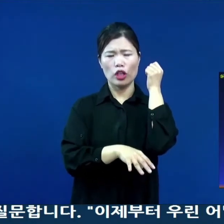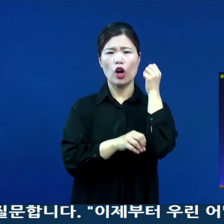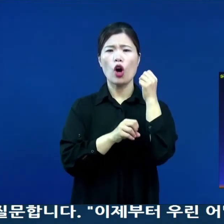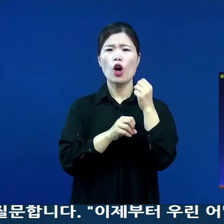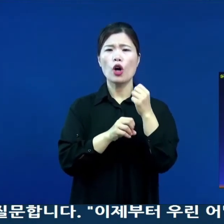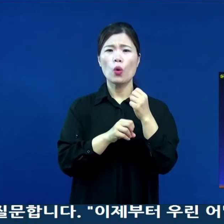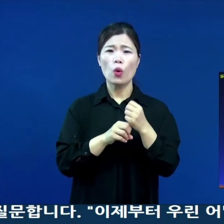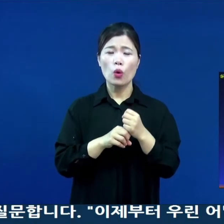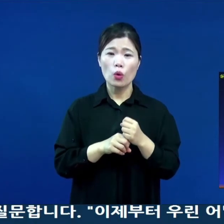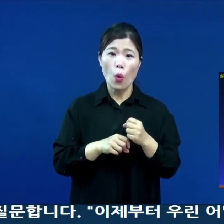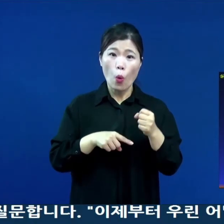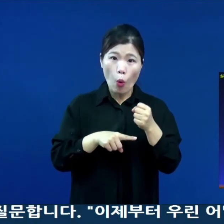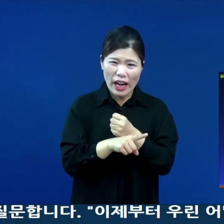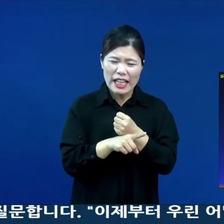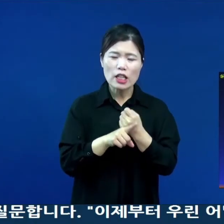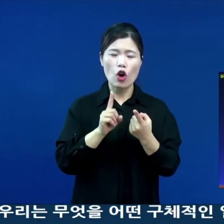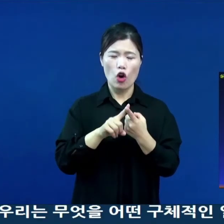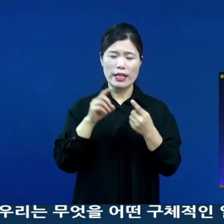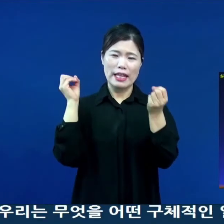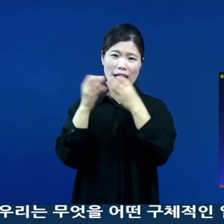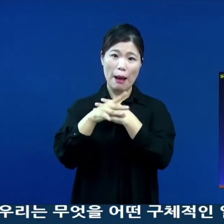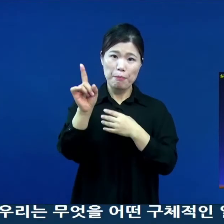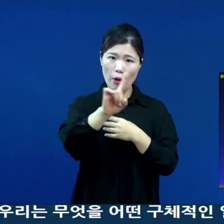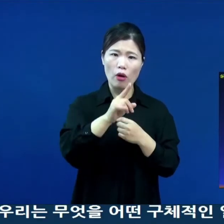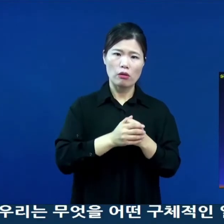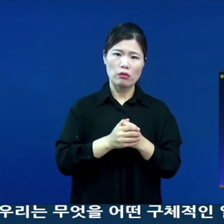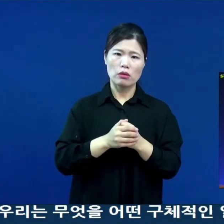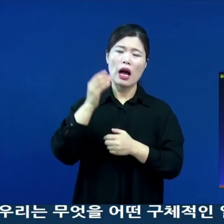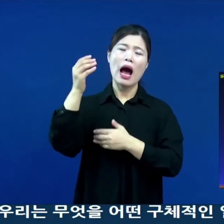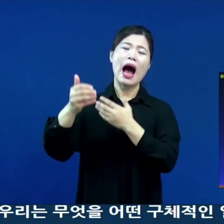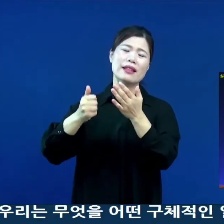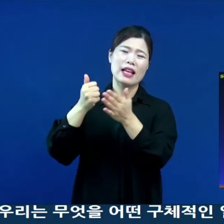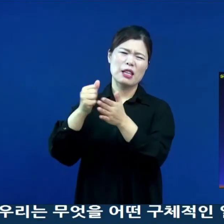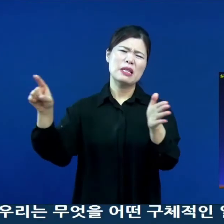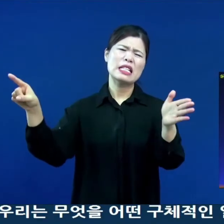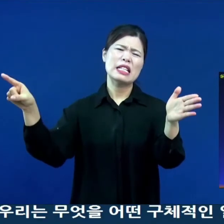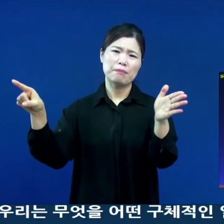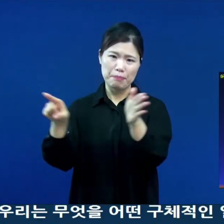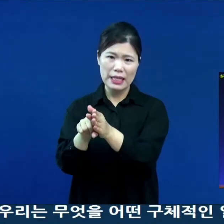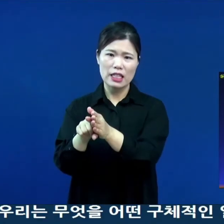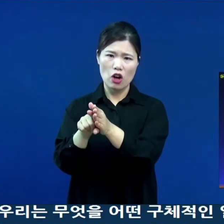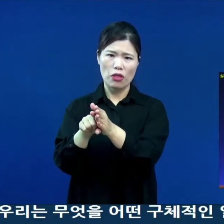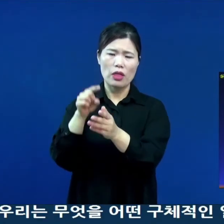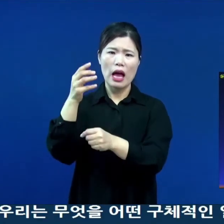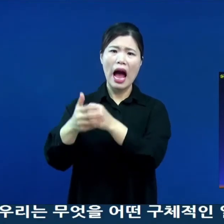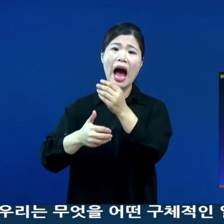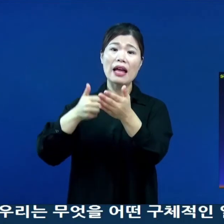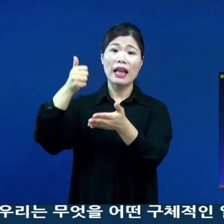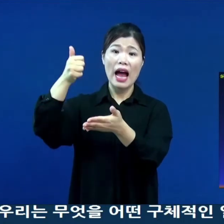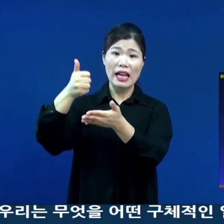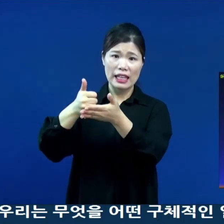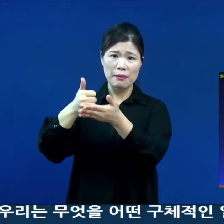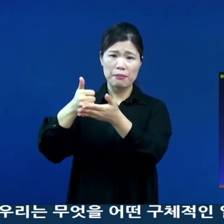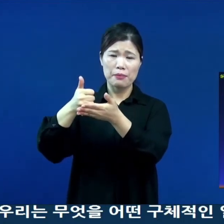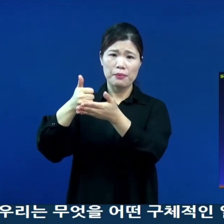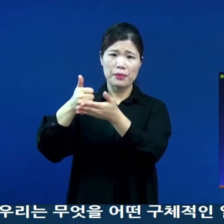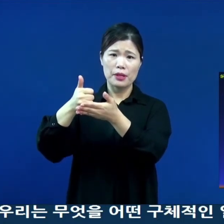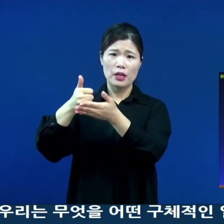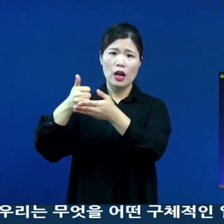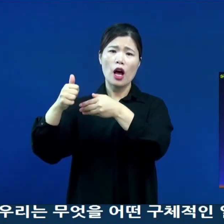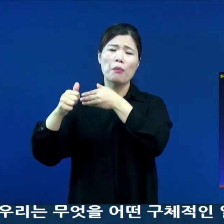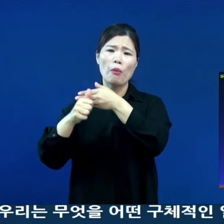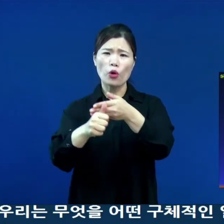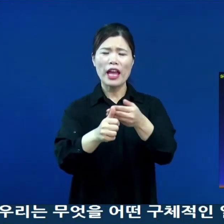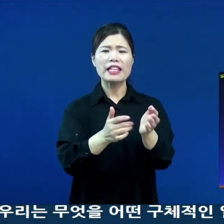걸 붙드는 거예요. 하나님을 믿는 것, 하나님을 보내신 예수를 믿는